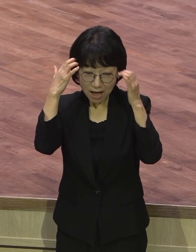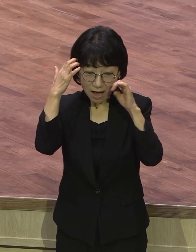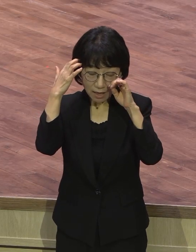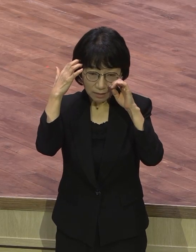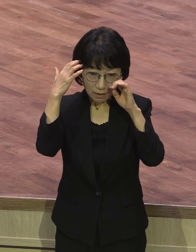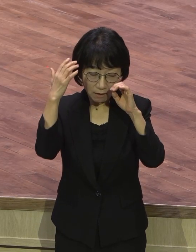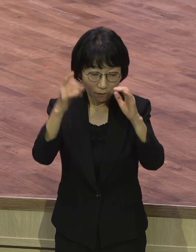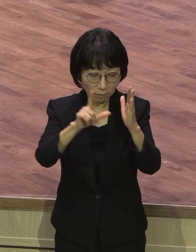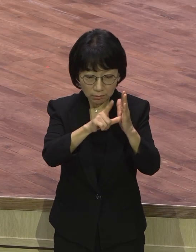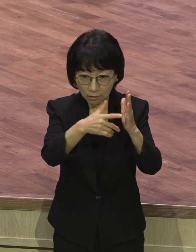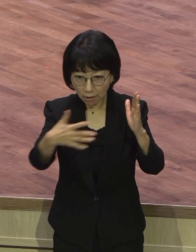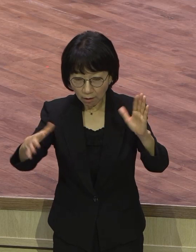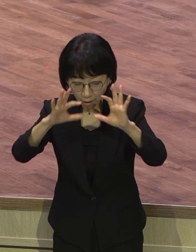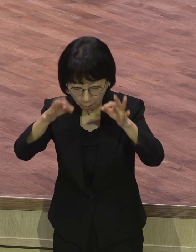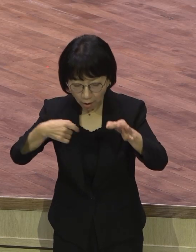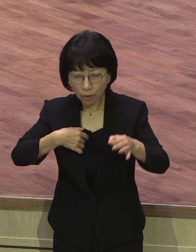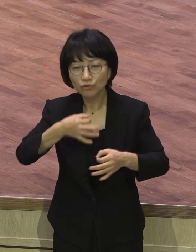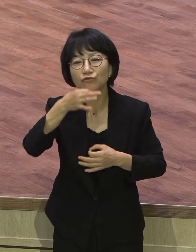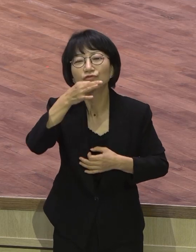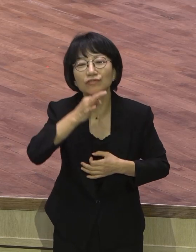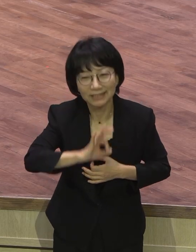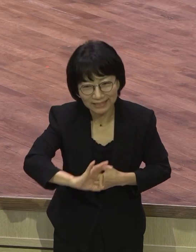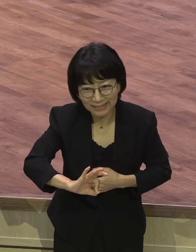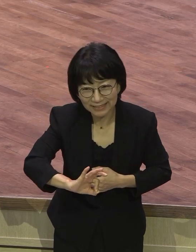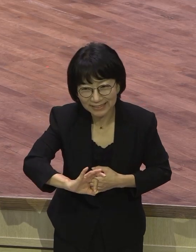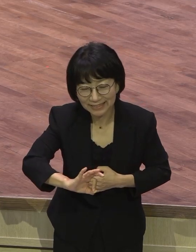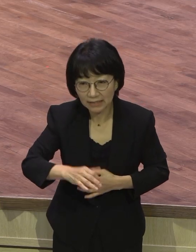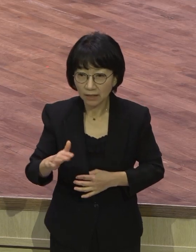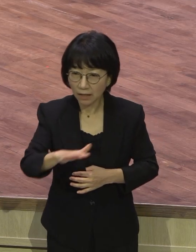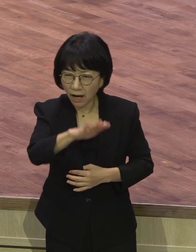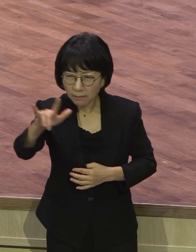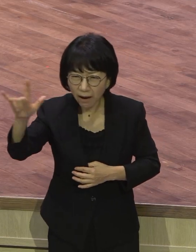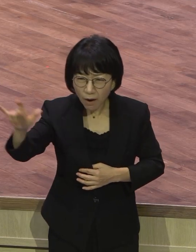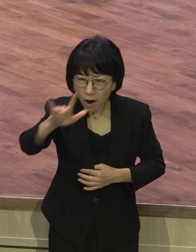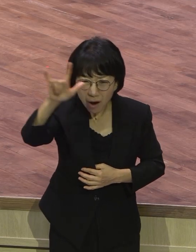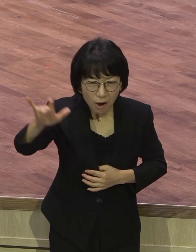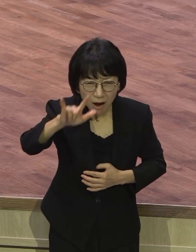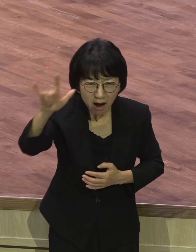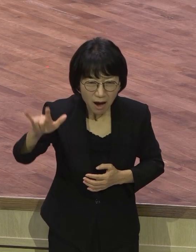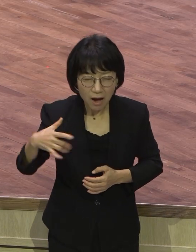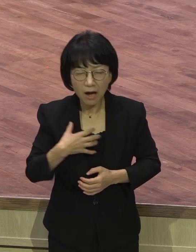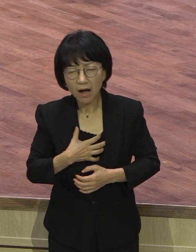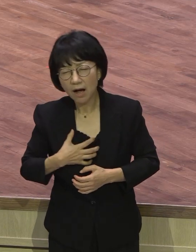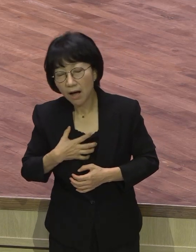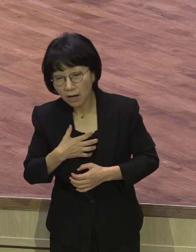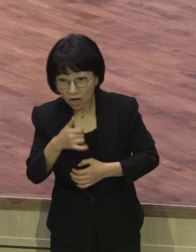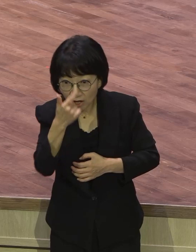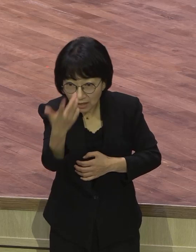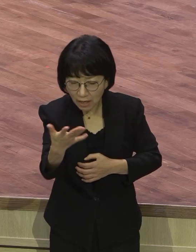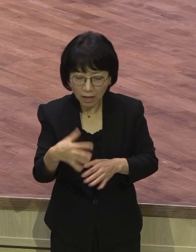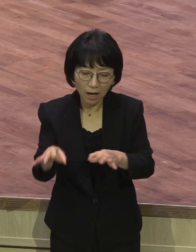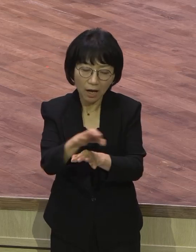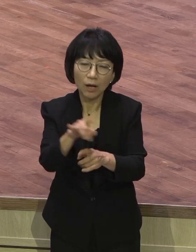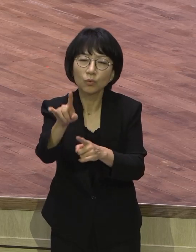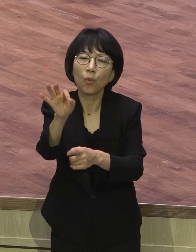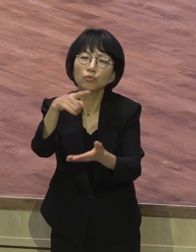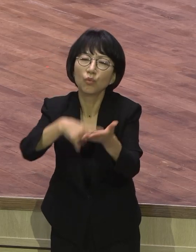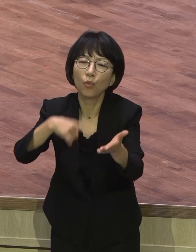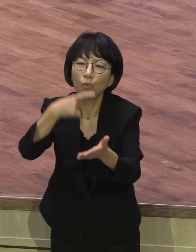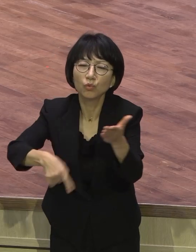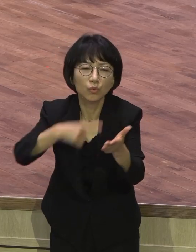내게 유익이라 여러분이 고난 당하고 있습니까 코로나19로 인해서 여러 가지 경제적으로 여러 가지